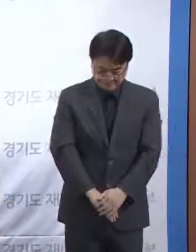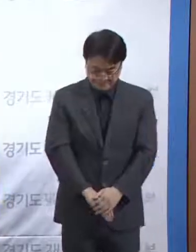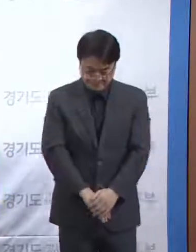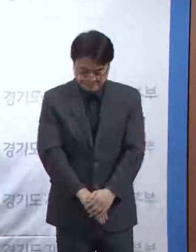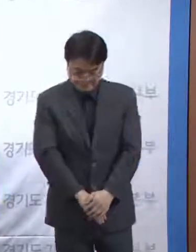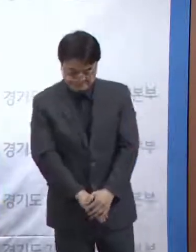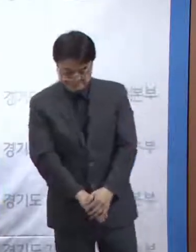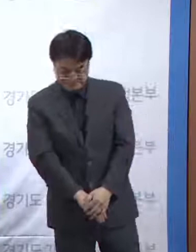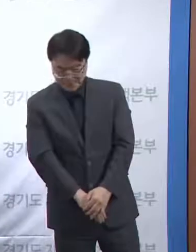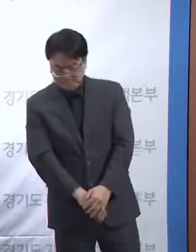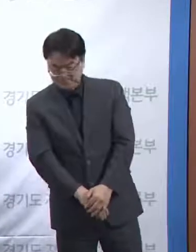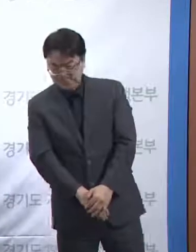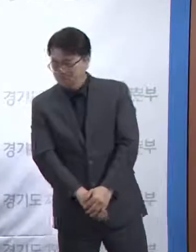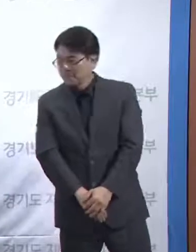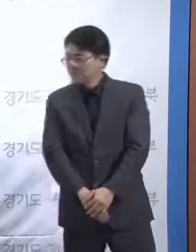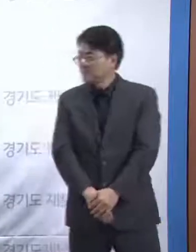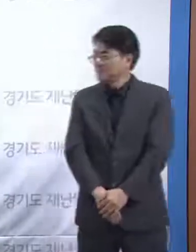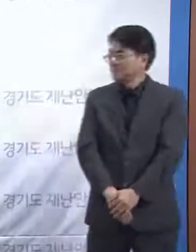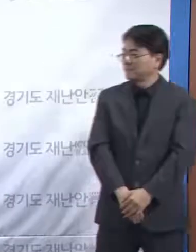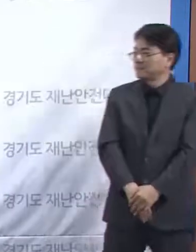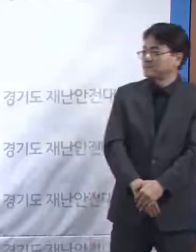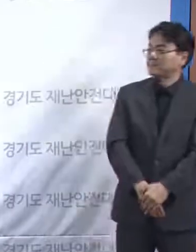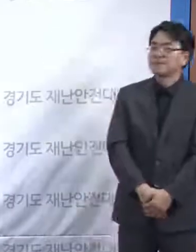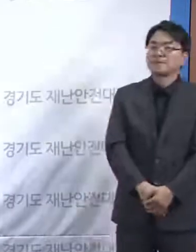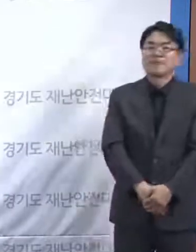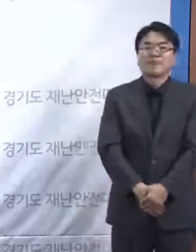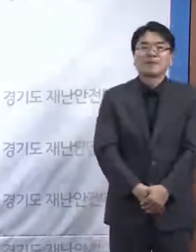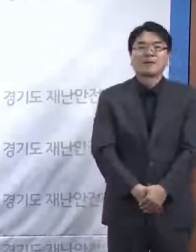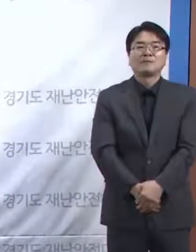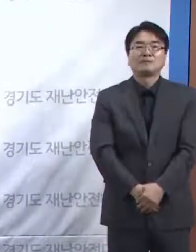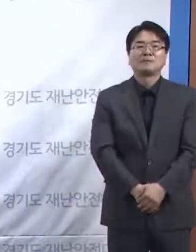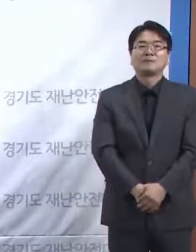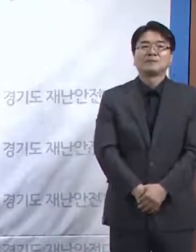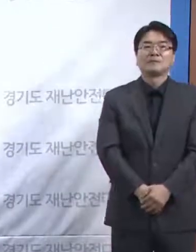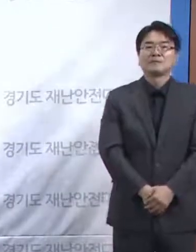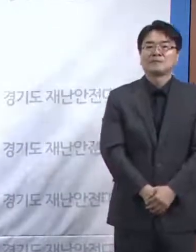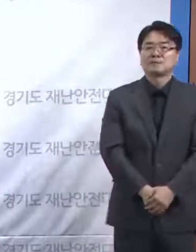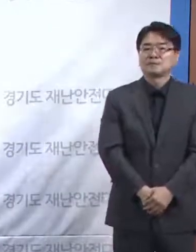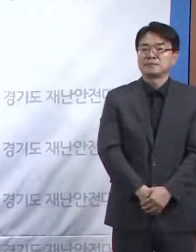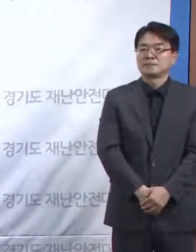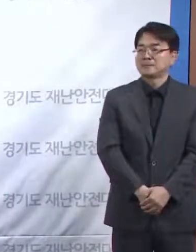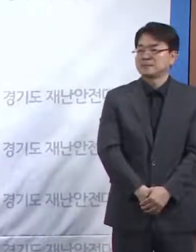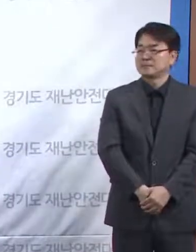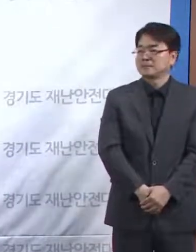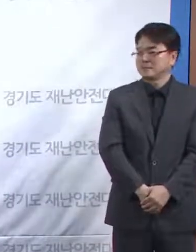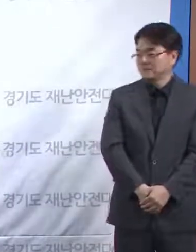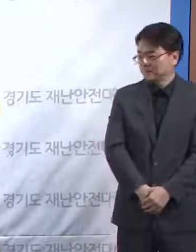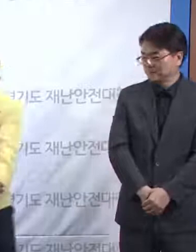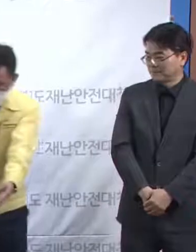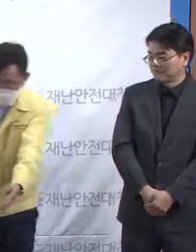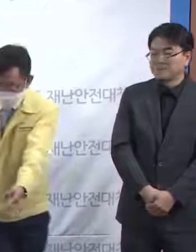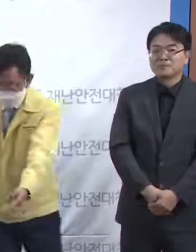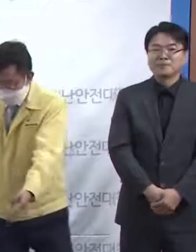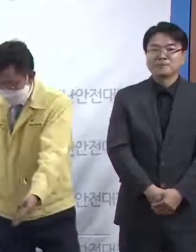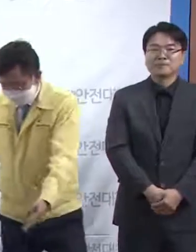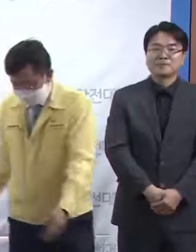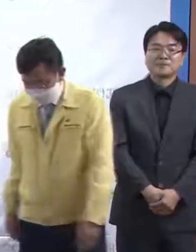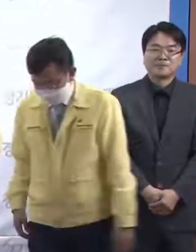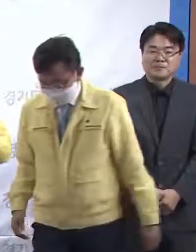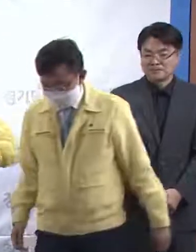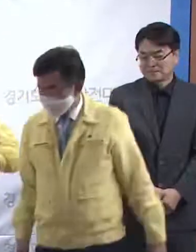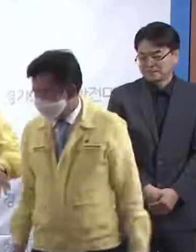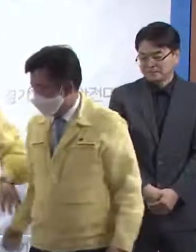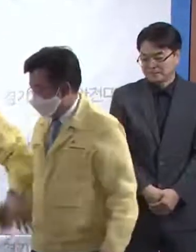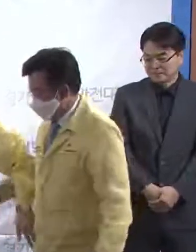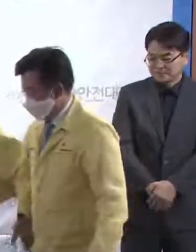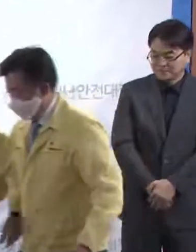네. 잘, 앞에 잘 안 보이긴 할 텐데. 네. 아, 괜찮습니다. 괜찮습니다. 이렇게. 야, 안에서 넣어야 됩니까? 아, 앞에다? 앞에. 네. 네. 앞에 하시죠.